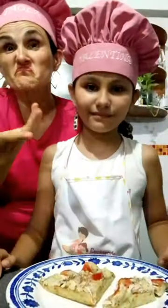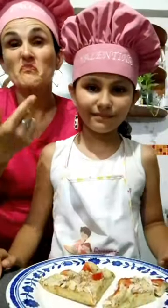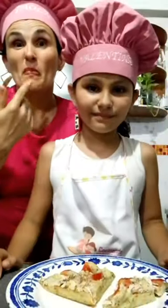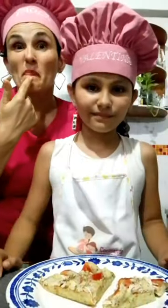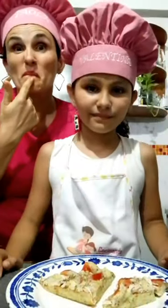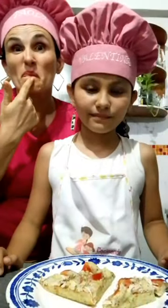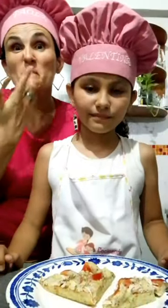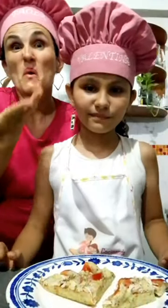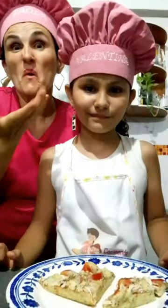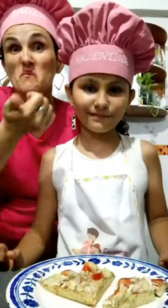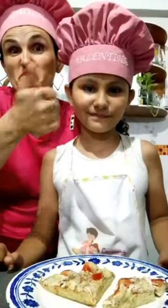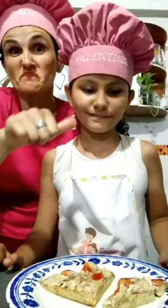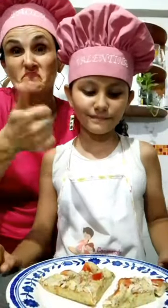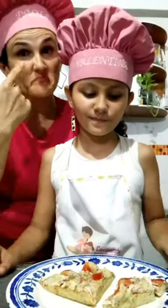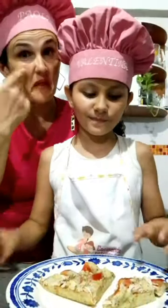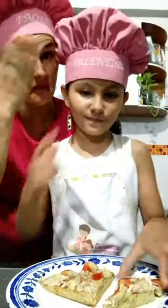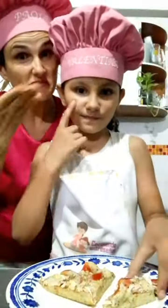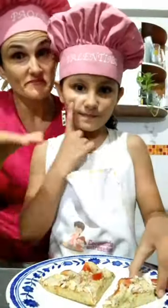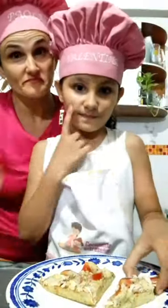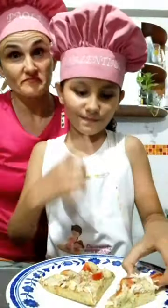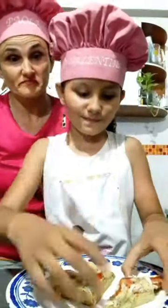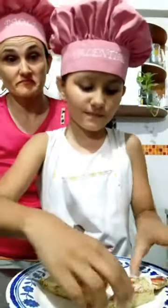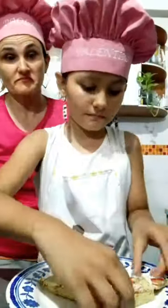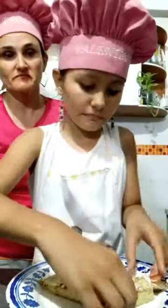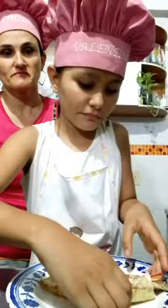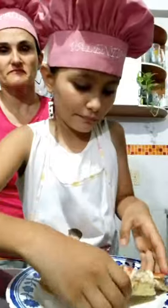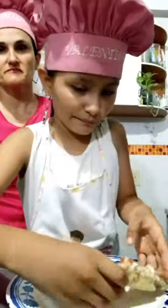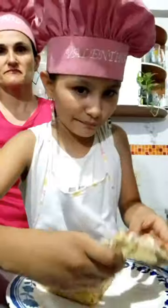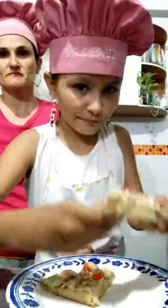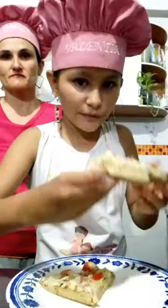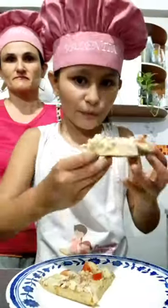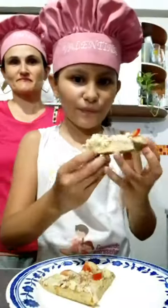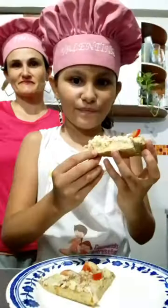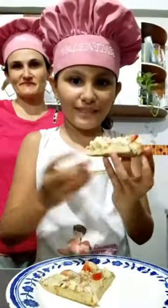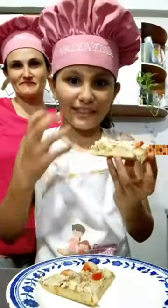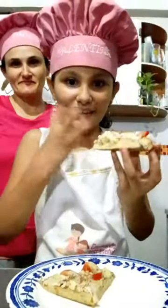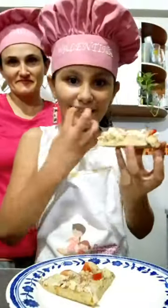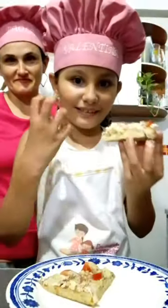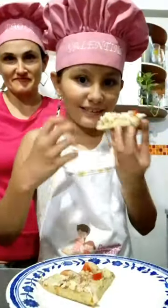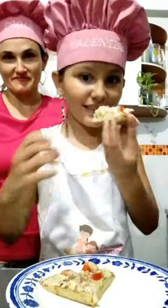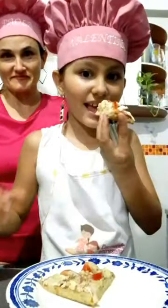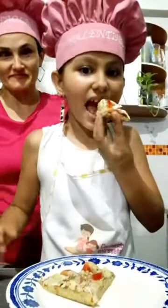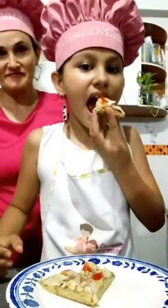dice Valentina, a ver si le gustó. Está caliente, vamos a ver cómo sabe.